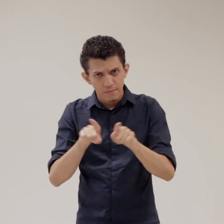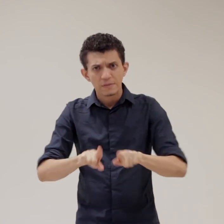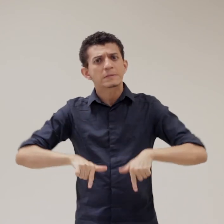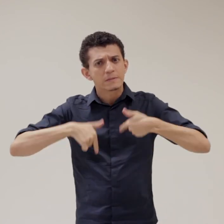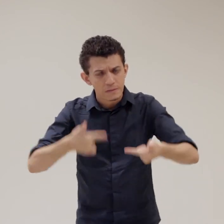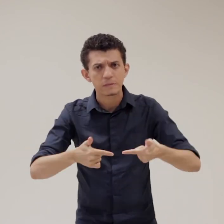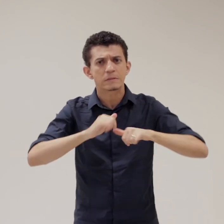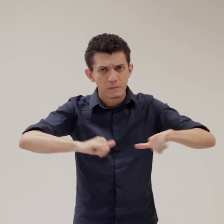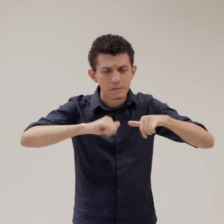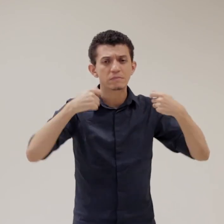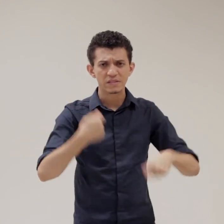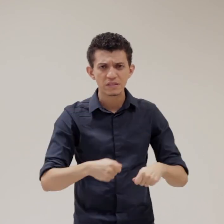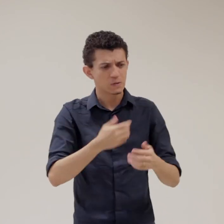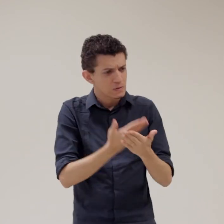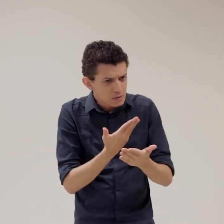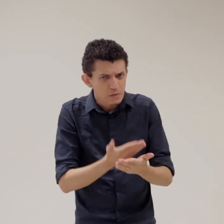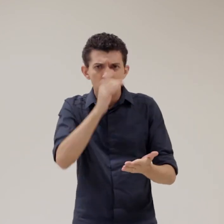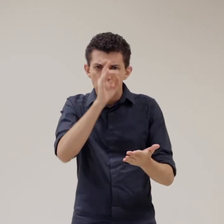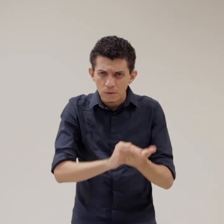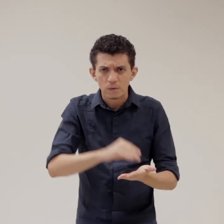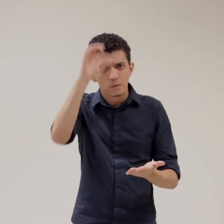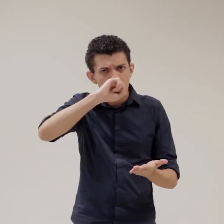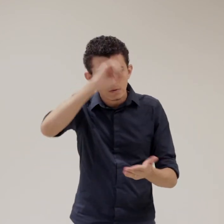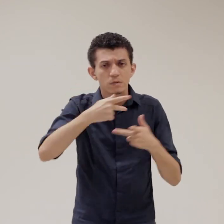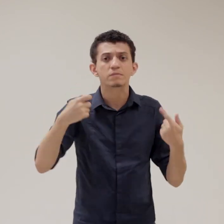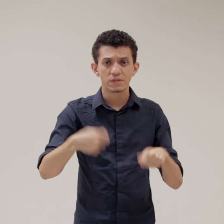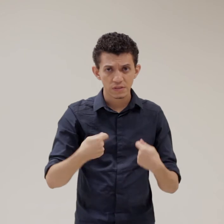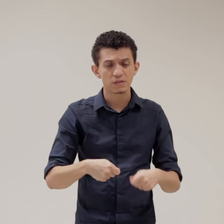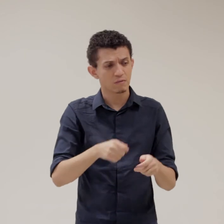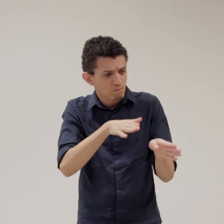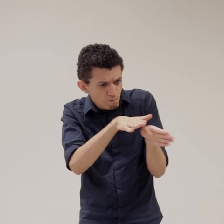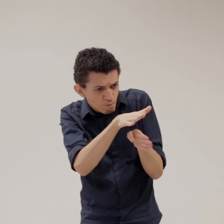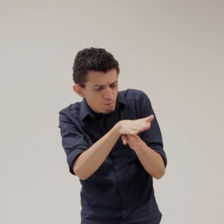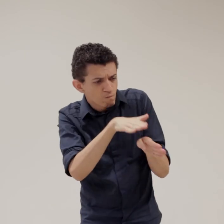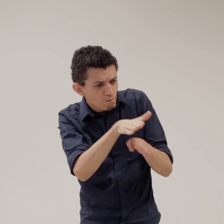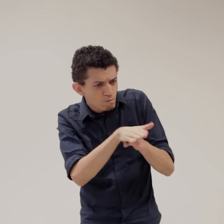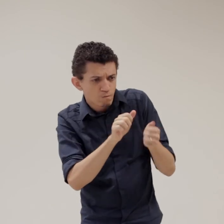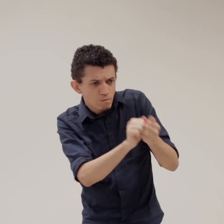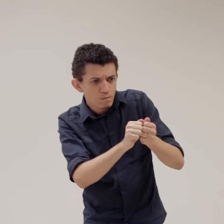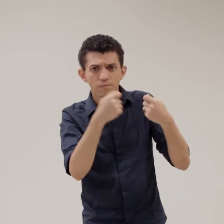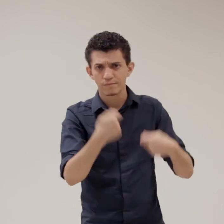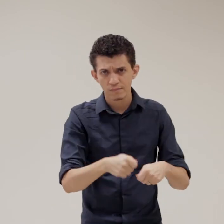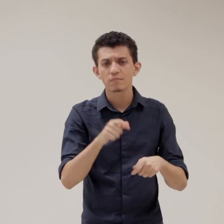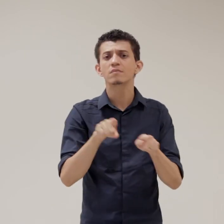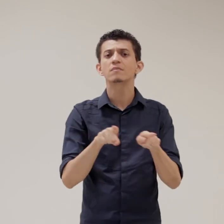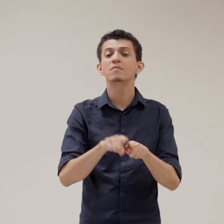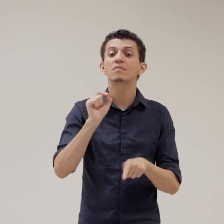se sentirão chamados a servir a comunidade local, quanto aqueles que percebem direcionamento do Senhor ao campo transcultural, entre